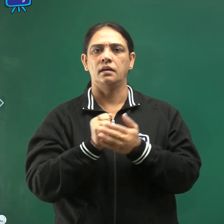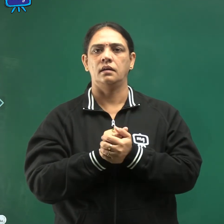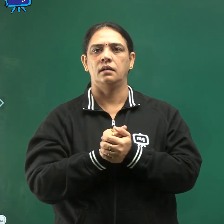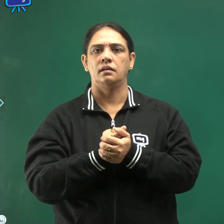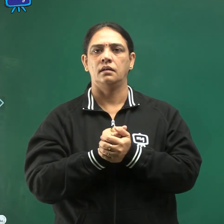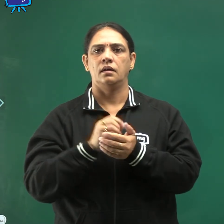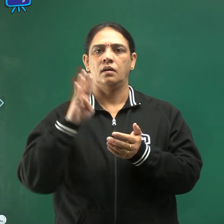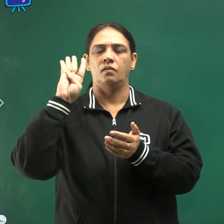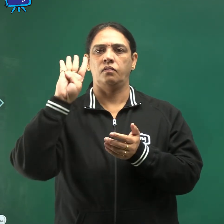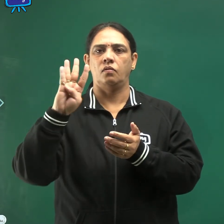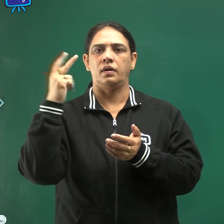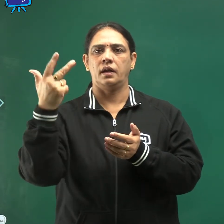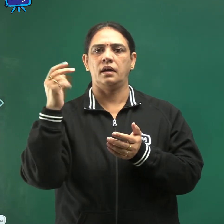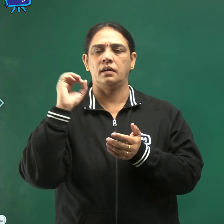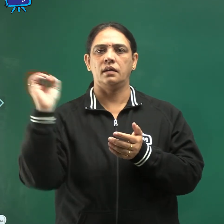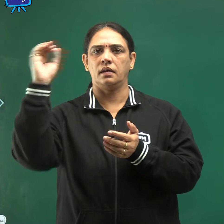48 डिग्री